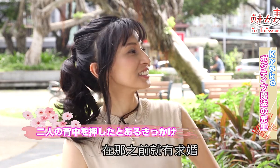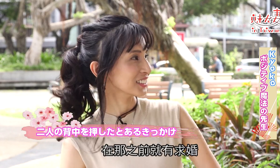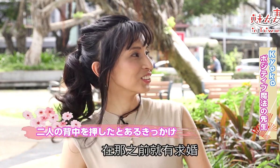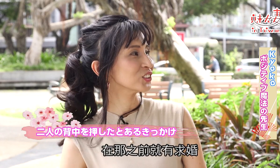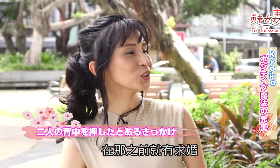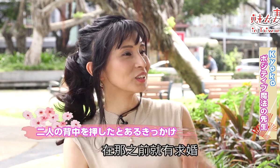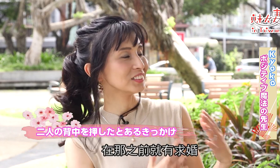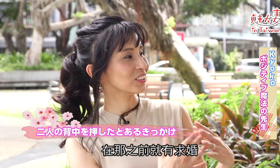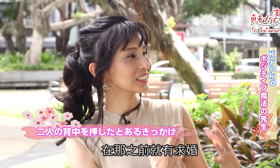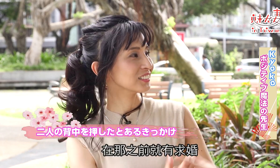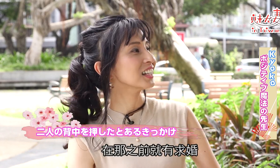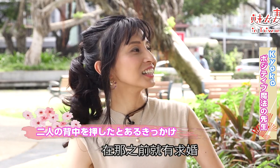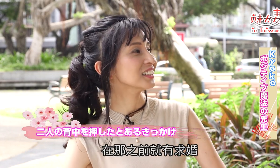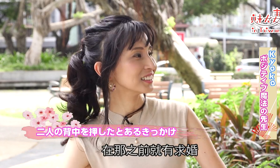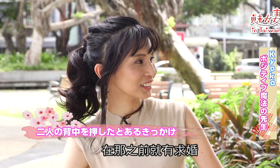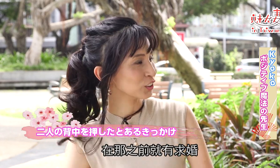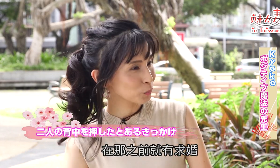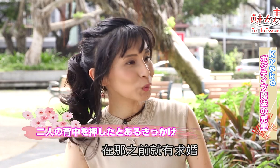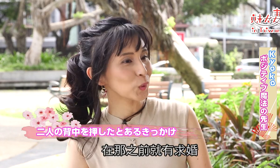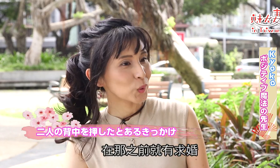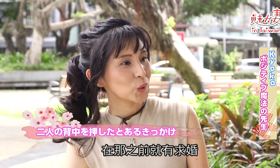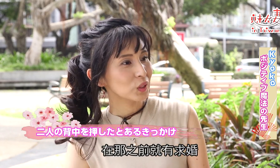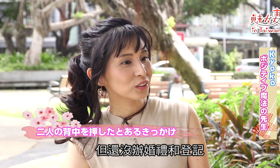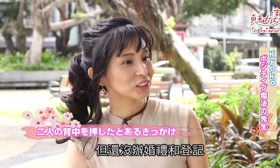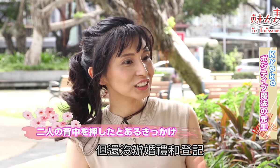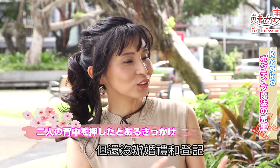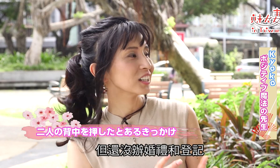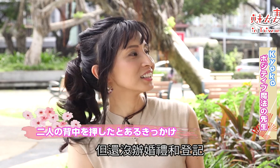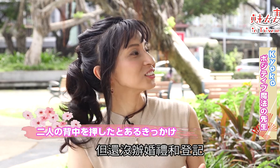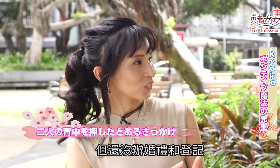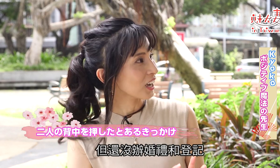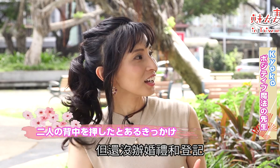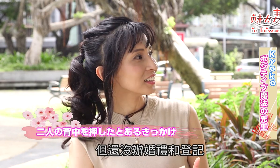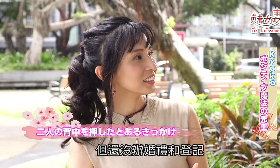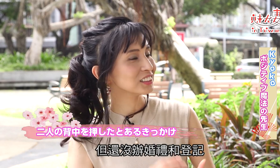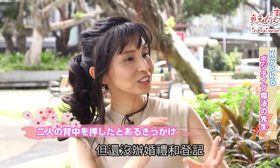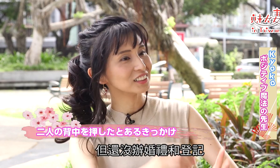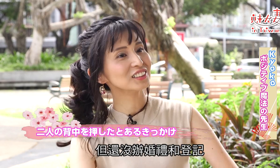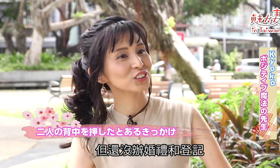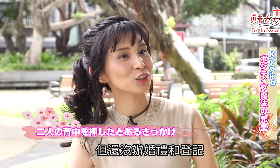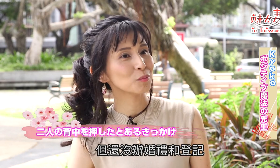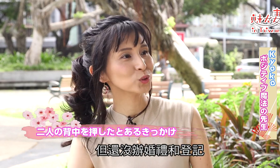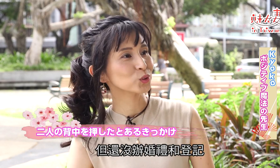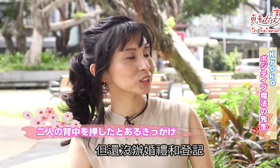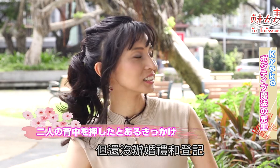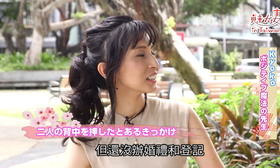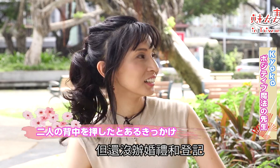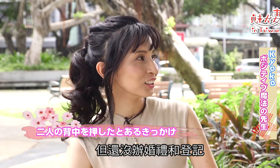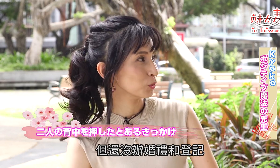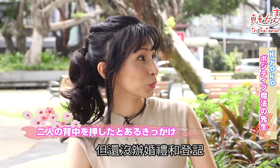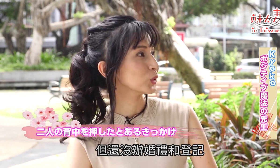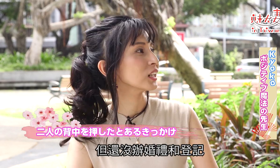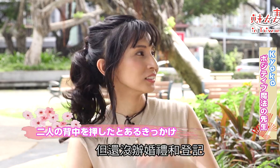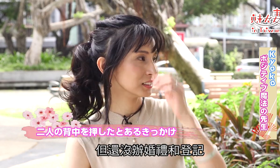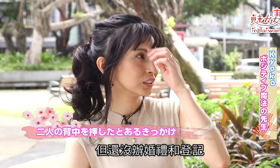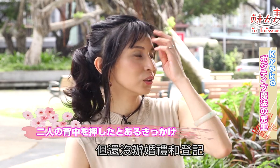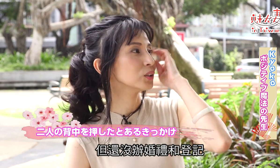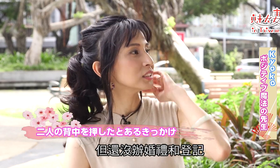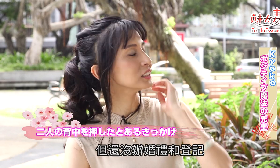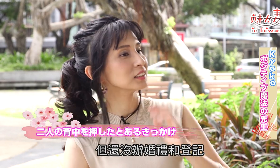けど、はい、その前にもちゃんとあったんですけれども、はい、あの式をあげるとか、はい、席を入れるっていうのはもうちょっと先かなと思ったんですけど、実